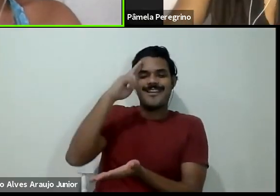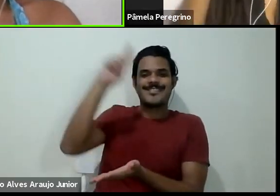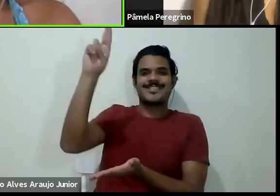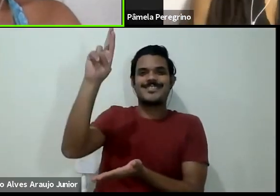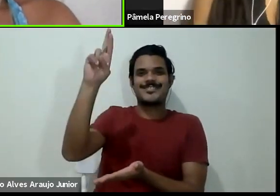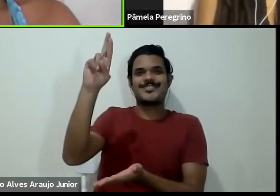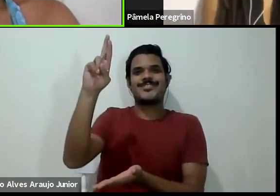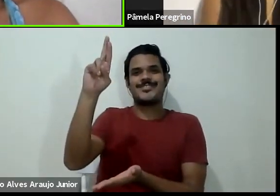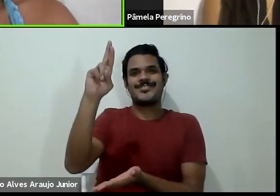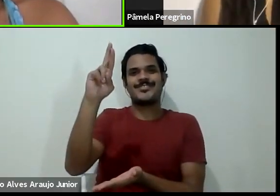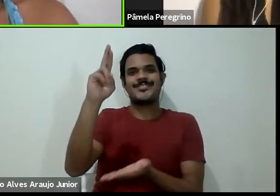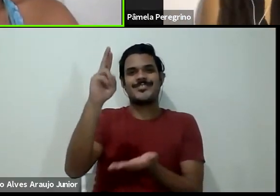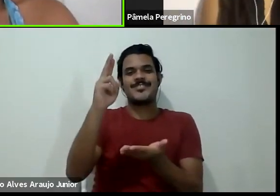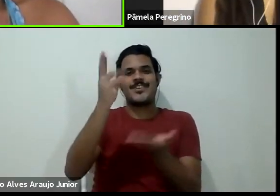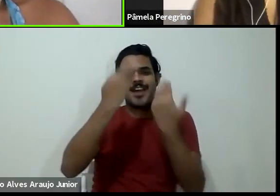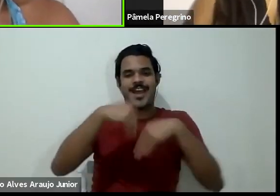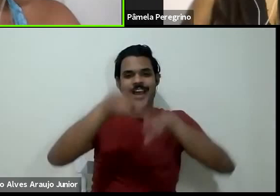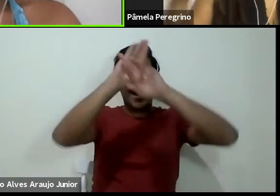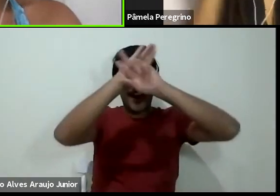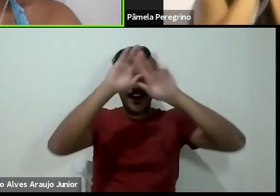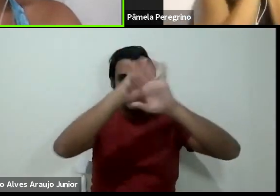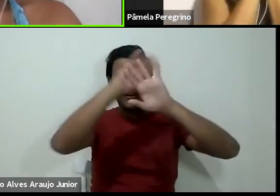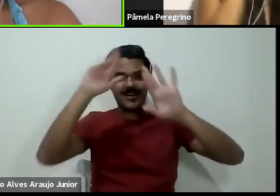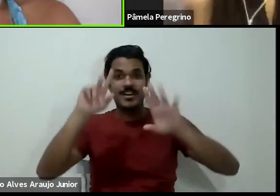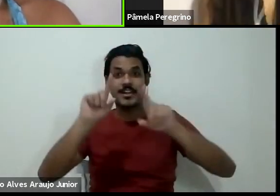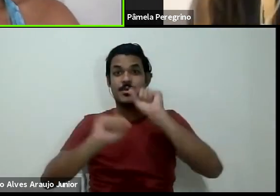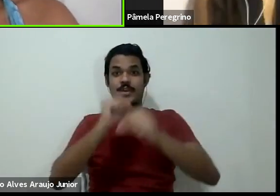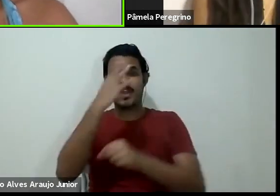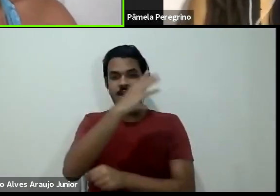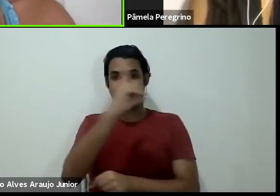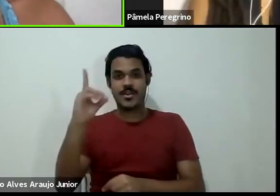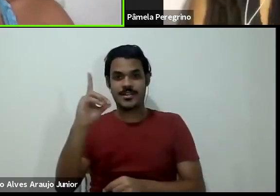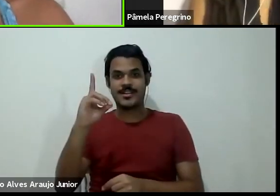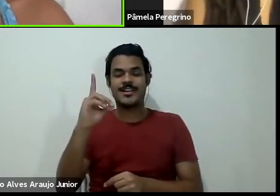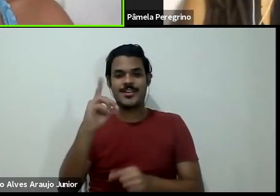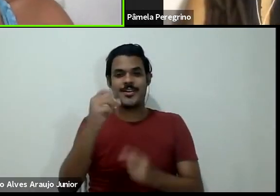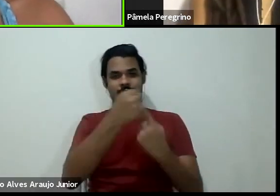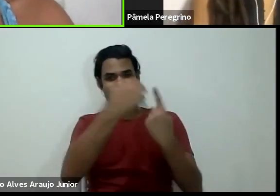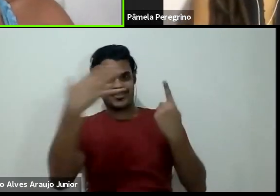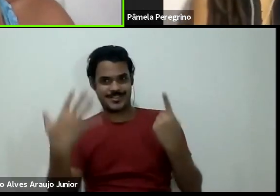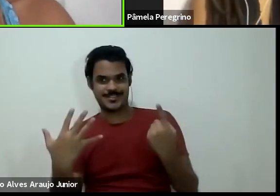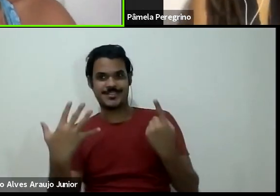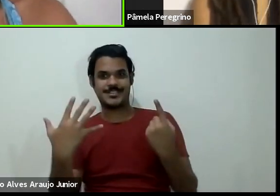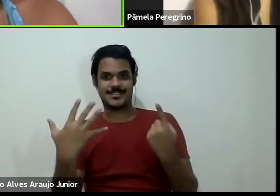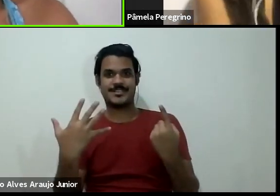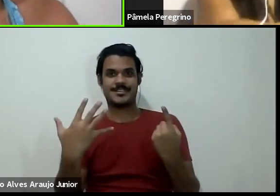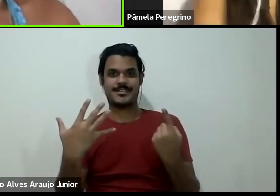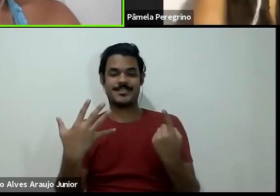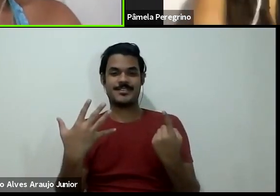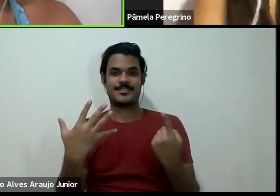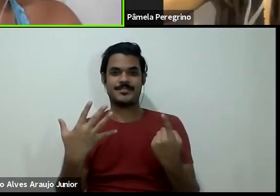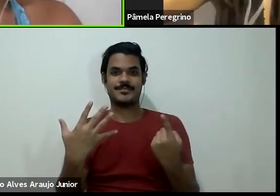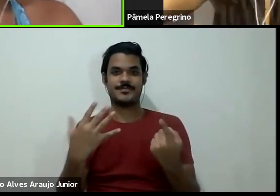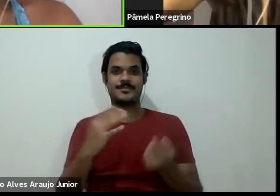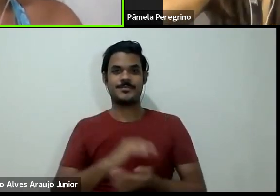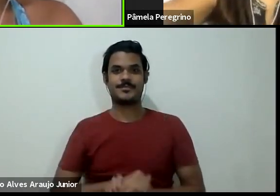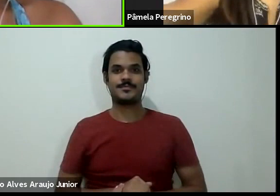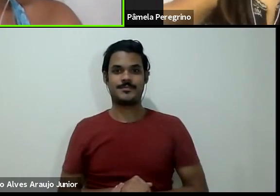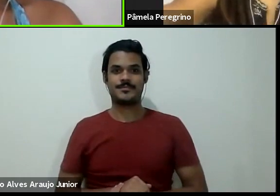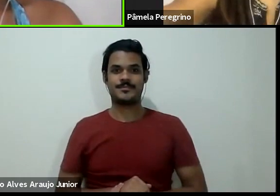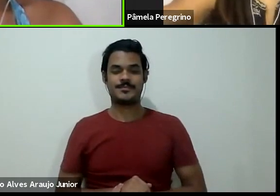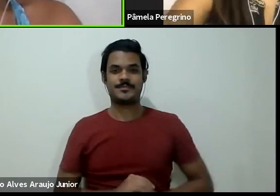coordenadora dos projetos de extensão, ITAM, contando histórias de orixá, com cinema de animação, e Oriqui, a